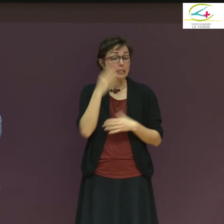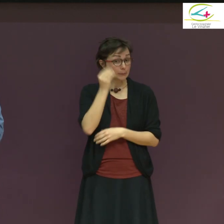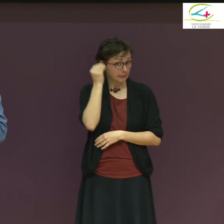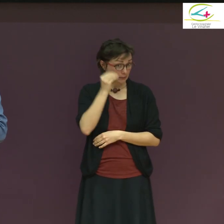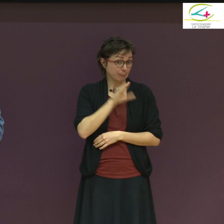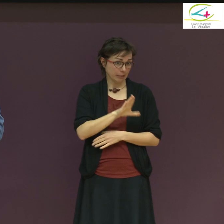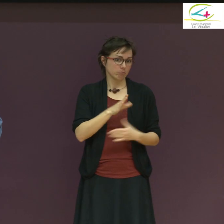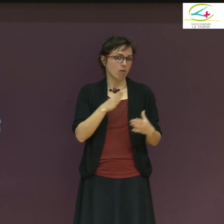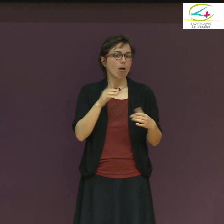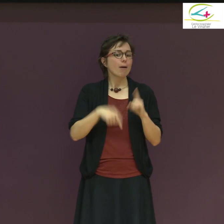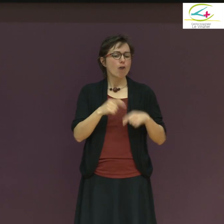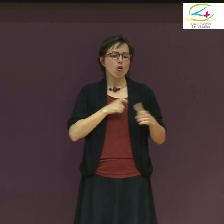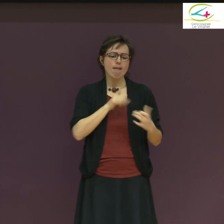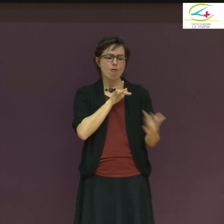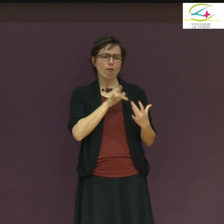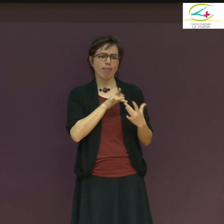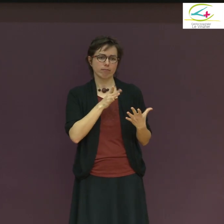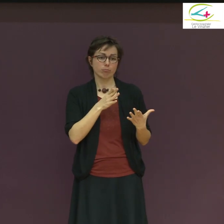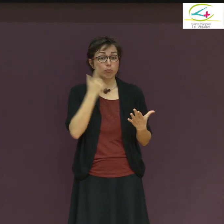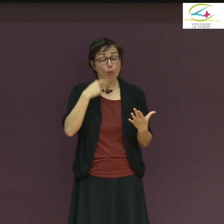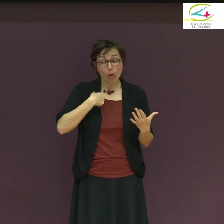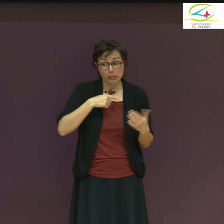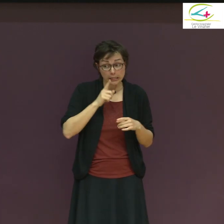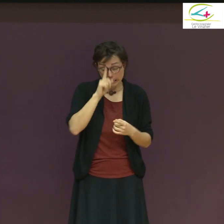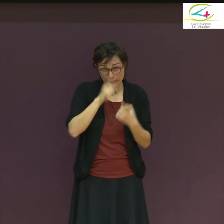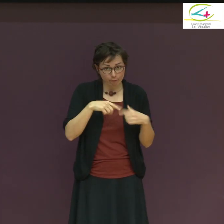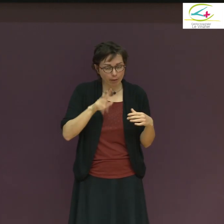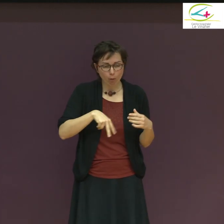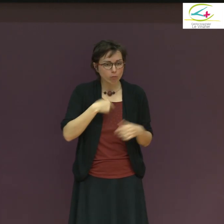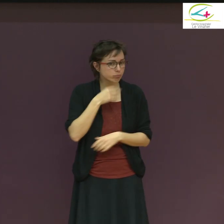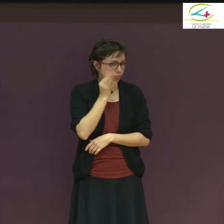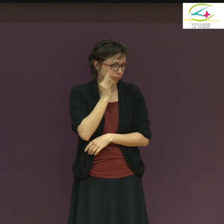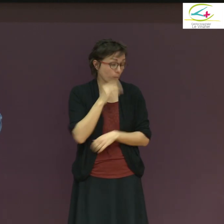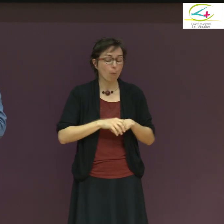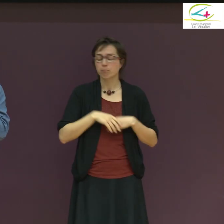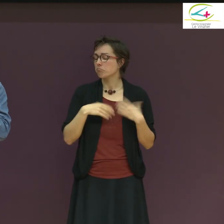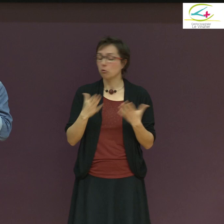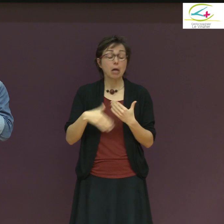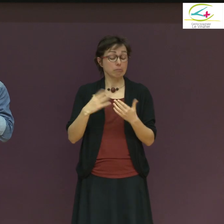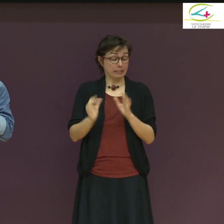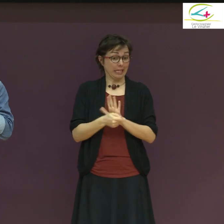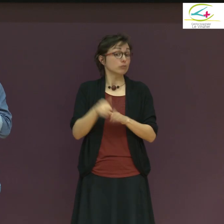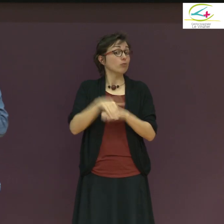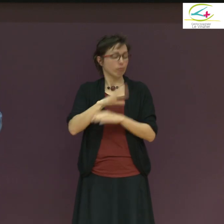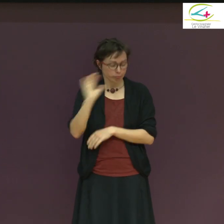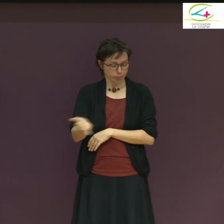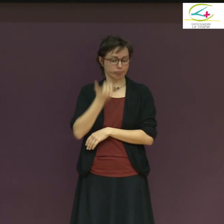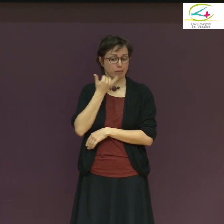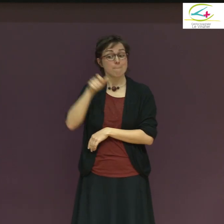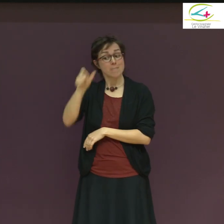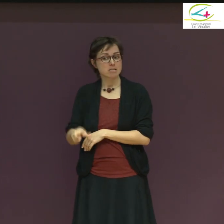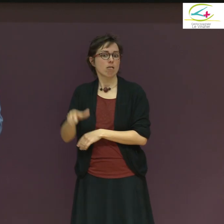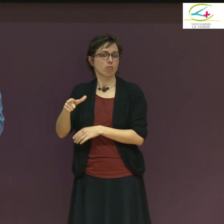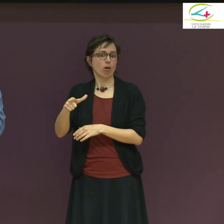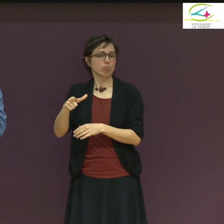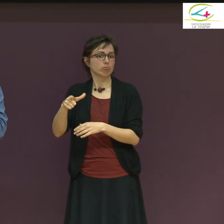quelquefois tendance à nous appeler pour pas grand-chose, donc on a l'habitude. Et il reçoit un appel du pédiatre de garde qui lui dit «